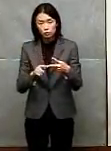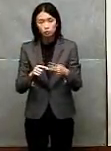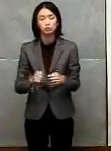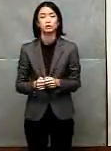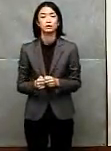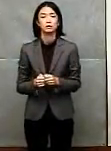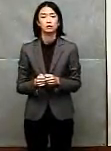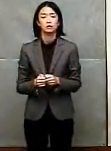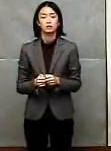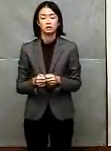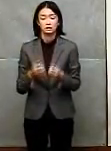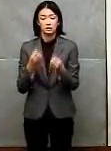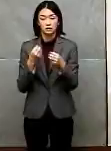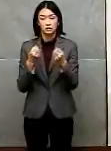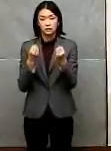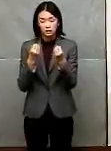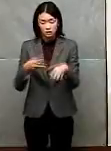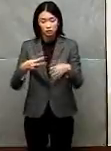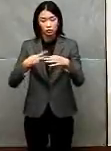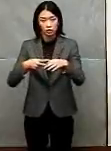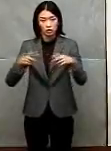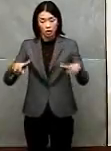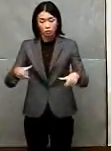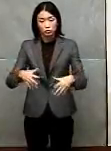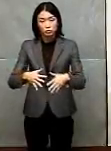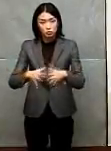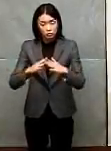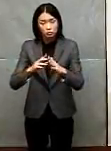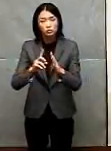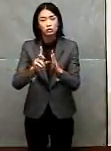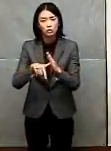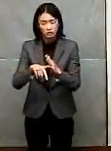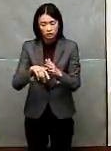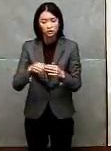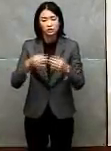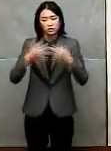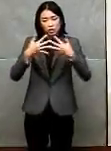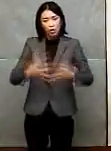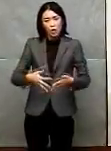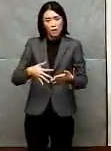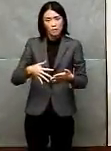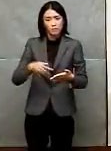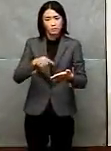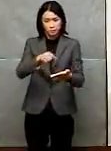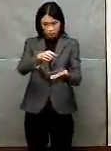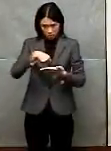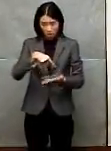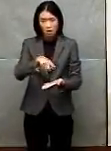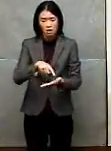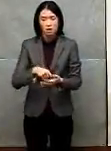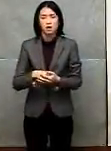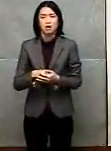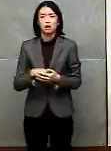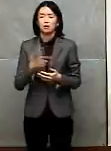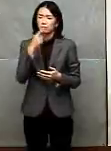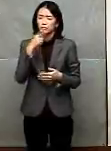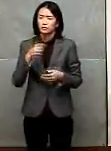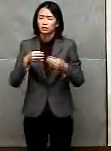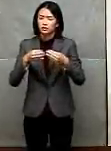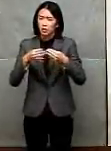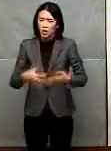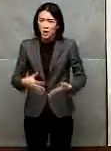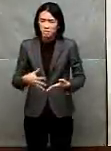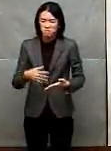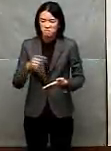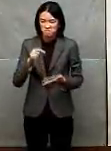従来から新スタジアム建設に必要としてきた条件と言われましたけれども、私は条件